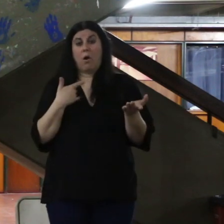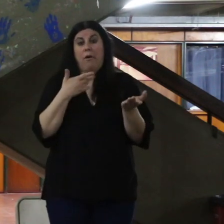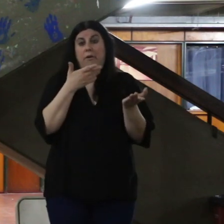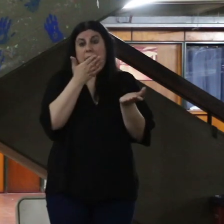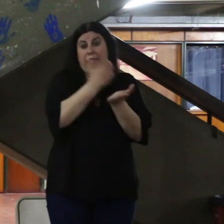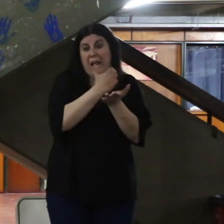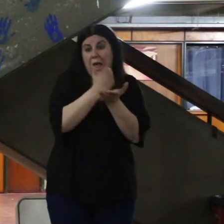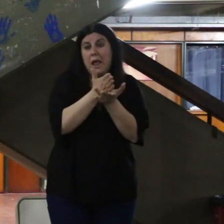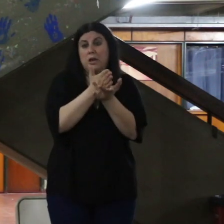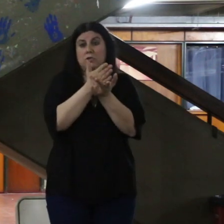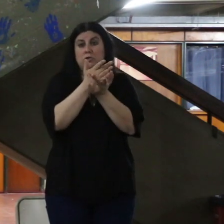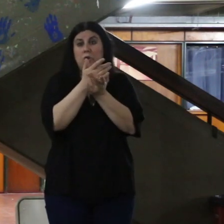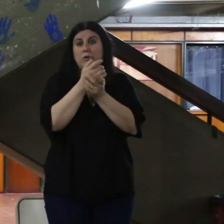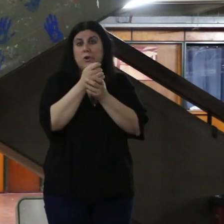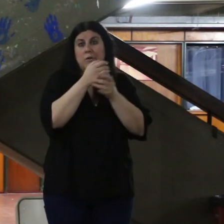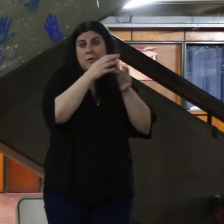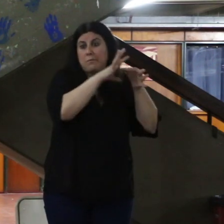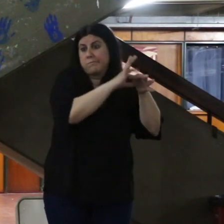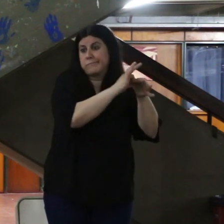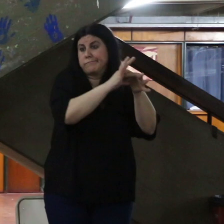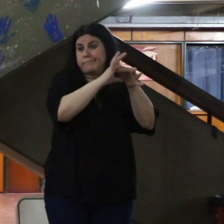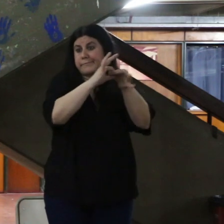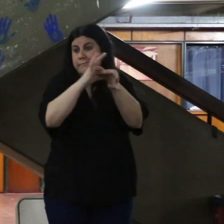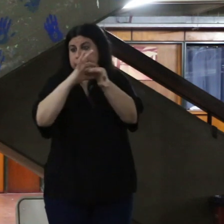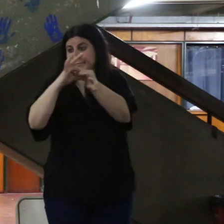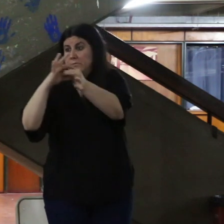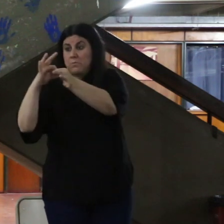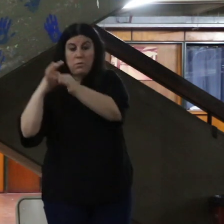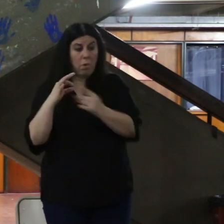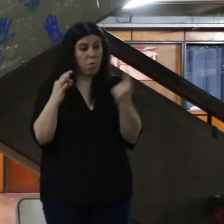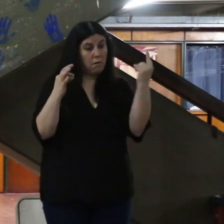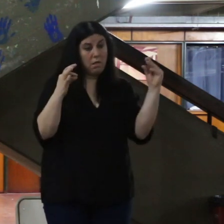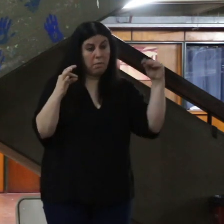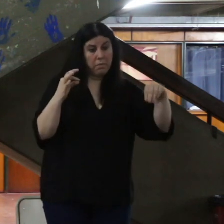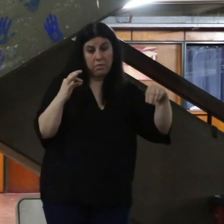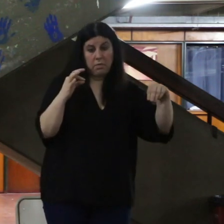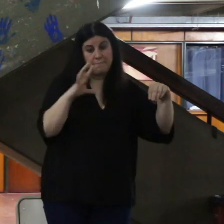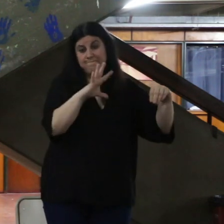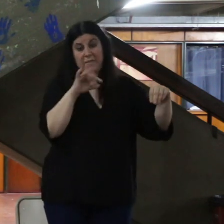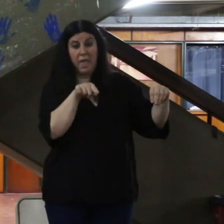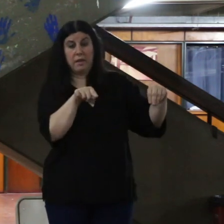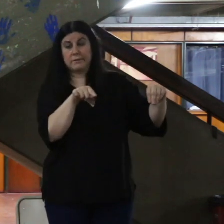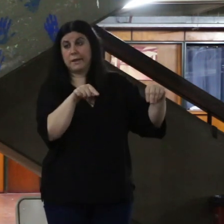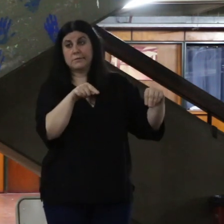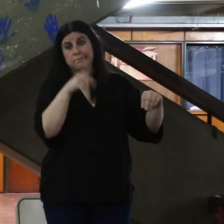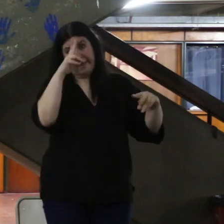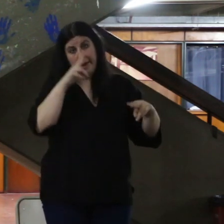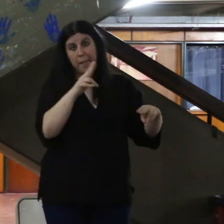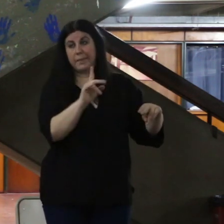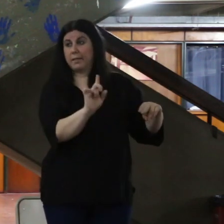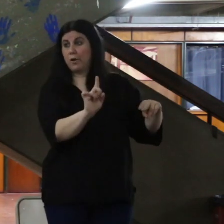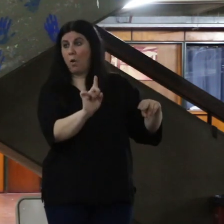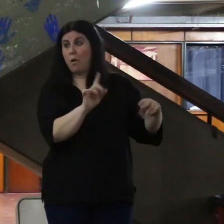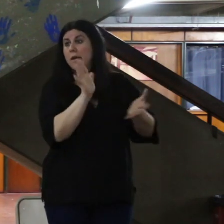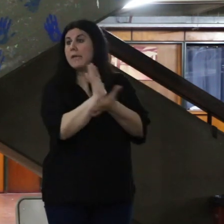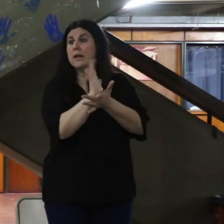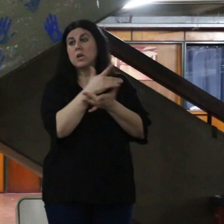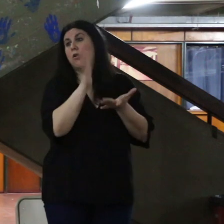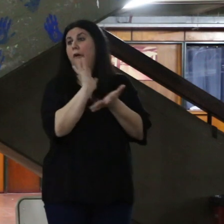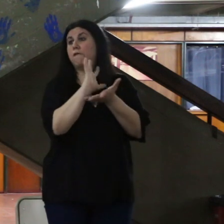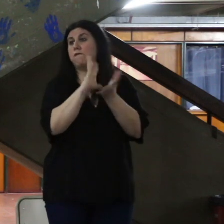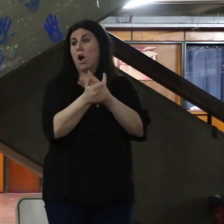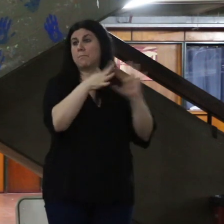Y cuando se vulnera uno, se vulnera otro. Y eso impide otra cosa. Y así sigue una